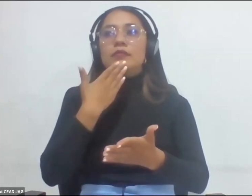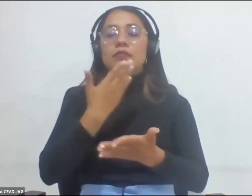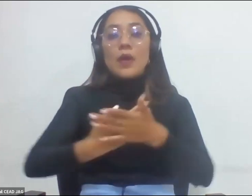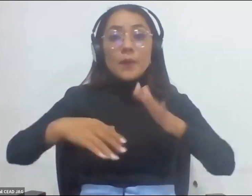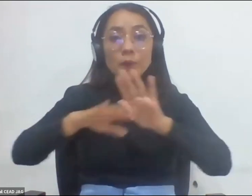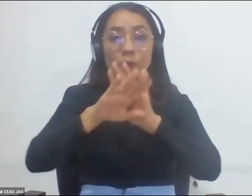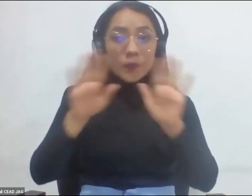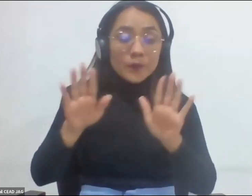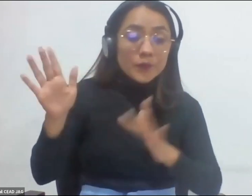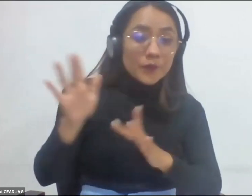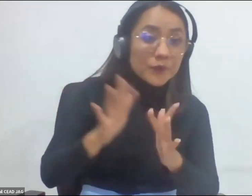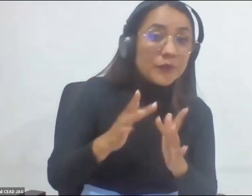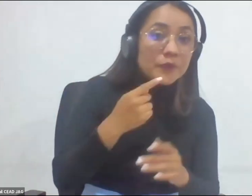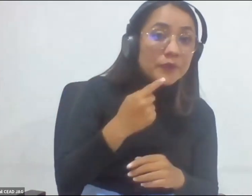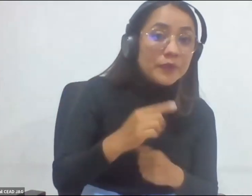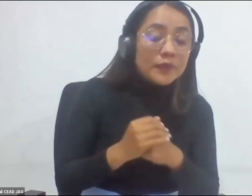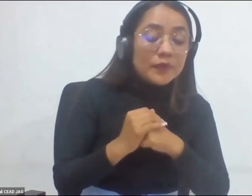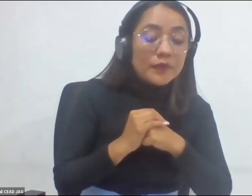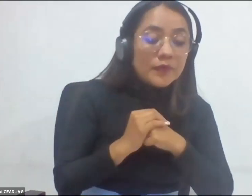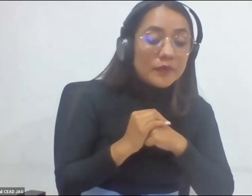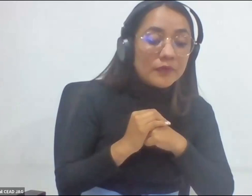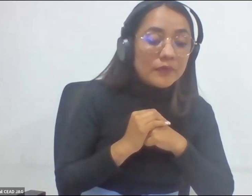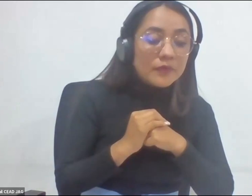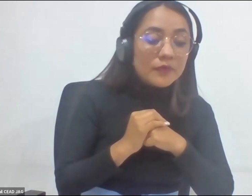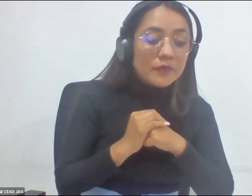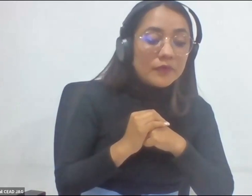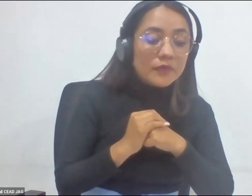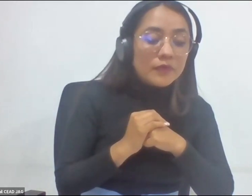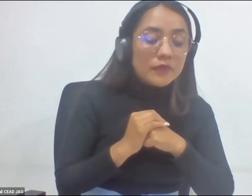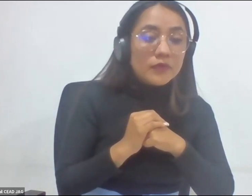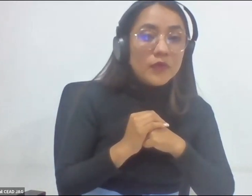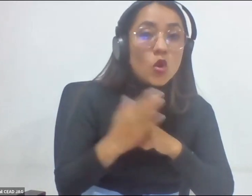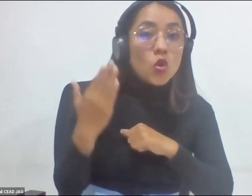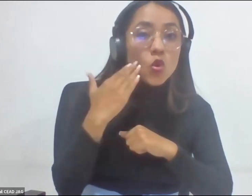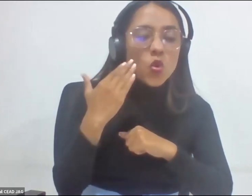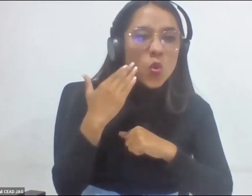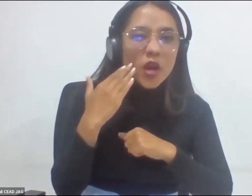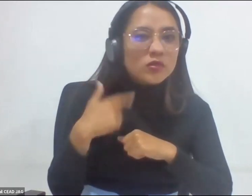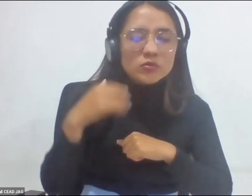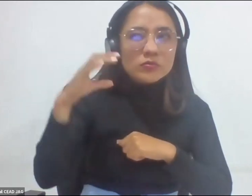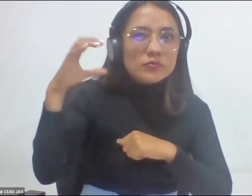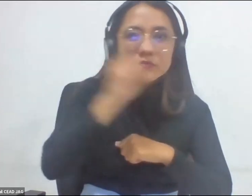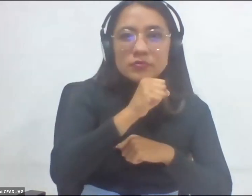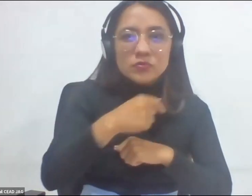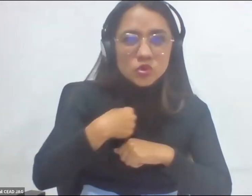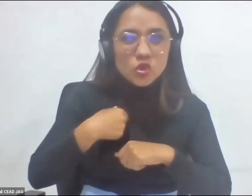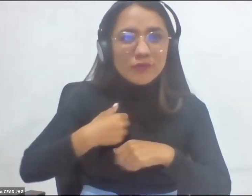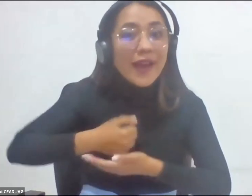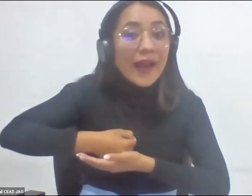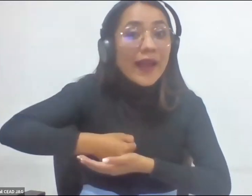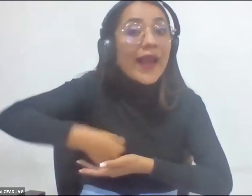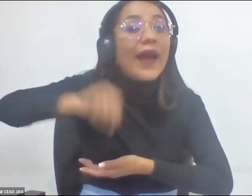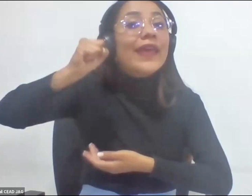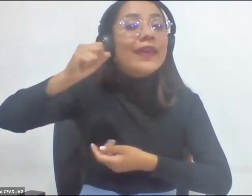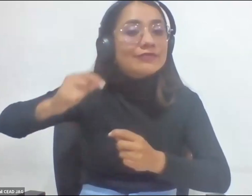momento puedo saber que soy beneficiario de la política gratuidad en qué momento